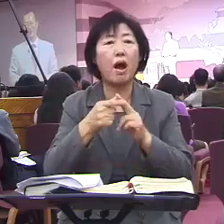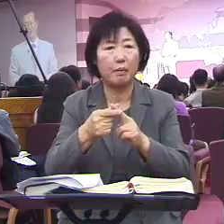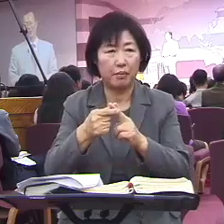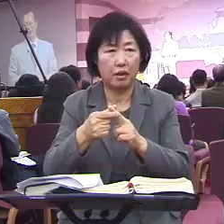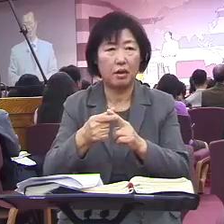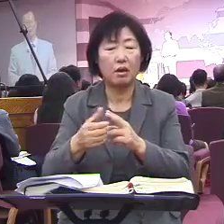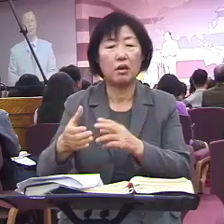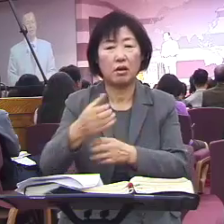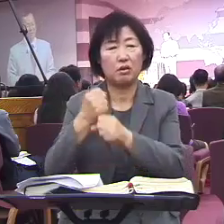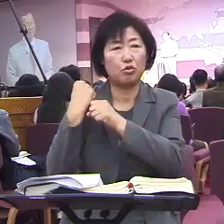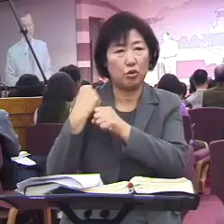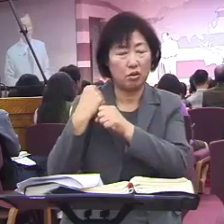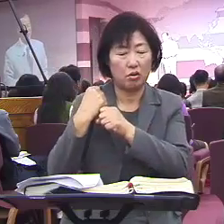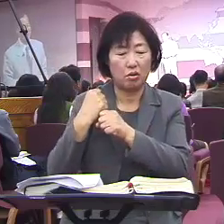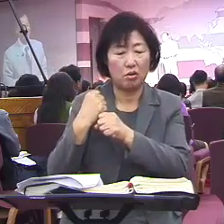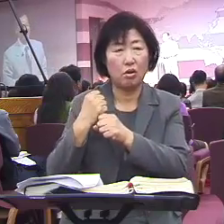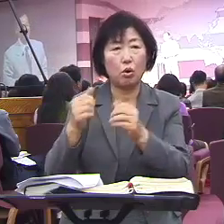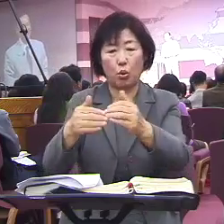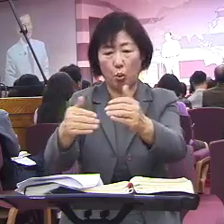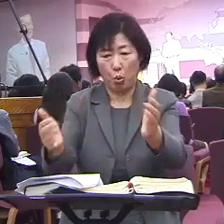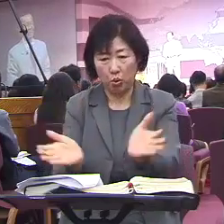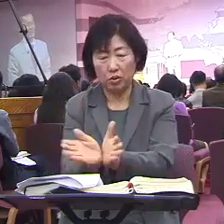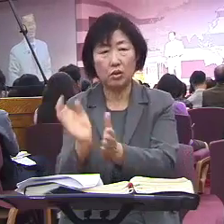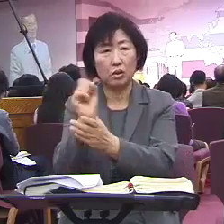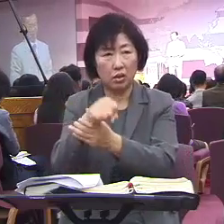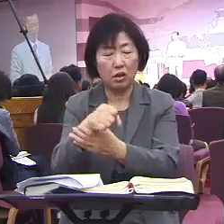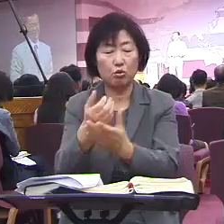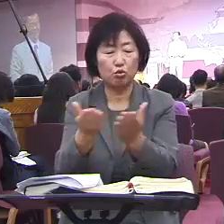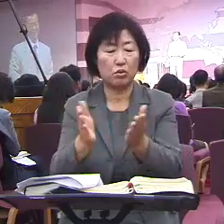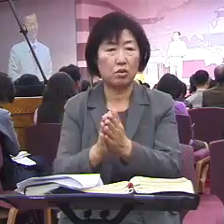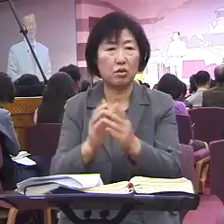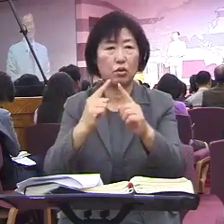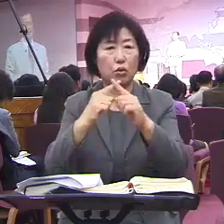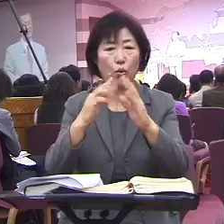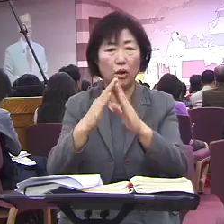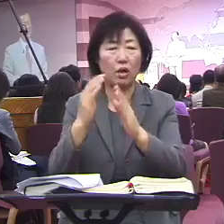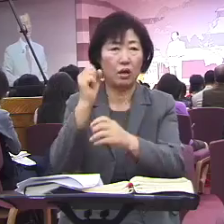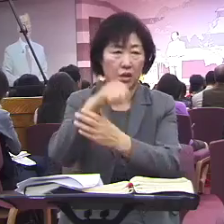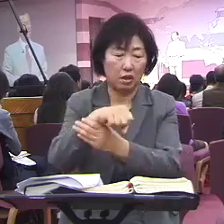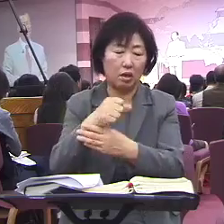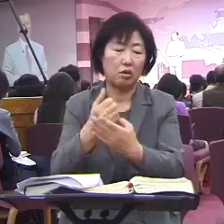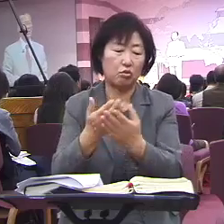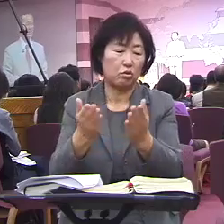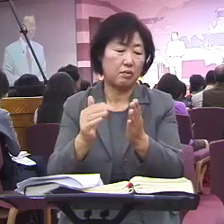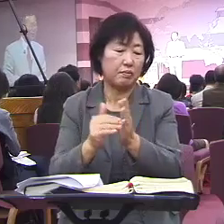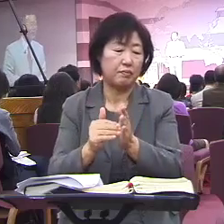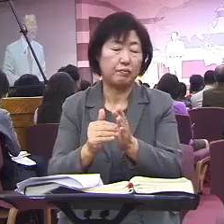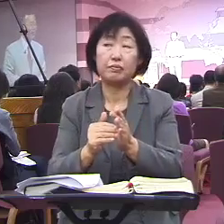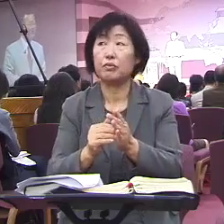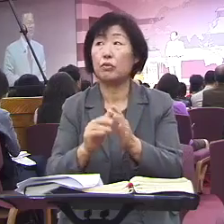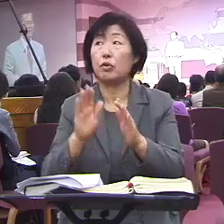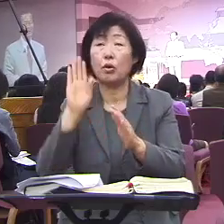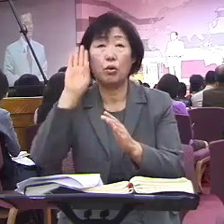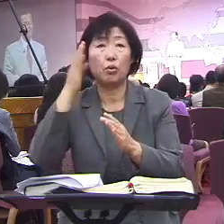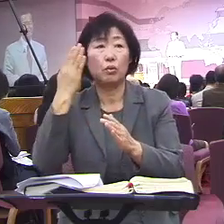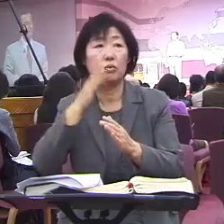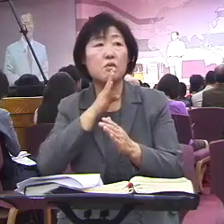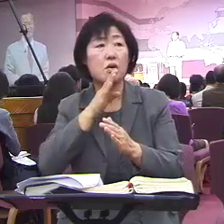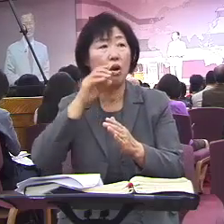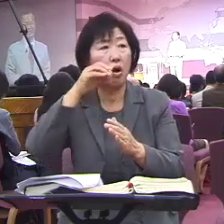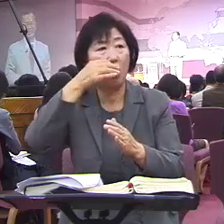지라고 공동체를 허락하셨습니다. 교회를 허락하셨습니다. 요새 참 어려워요. 힘듭니다.